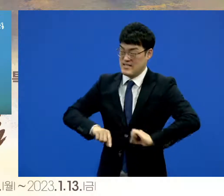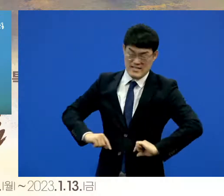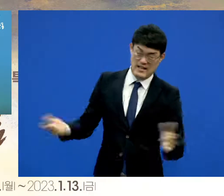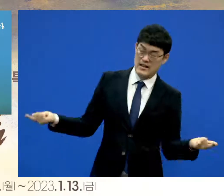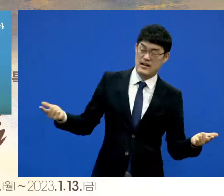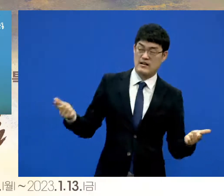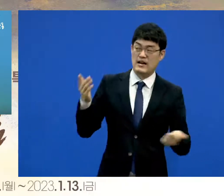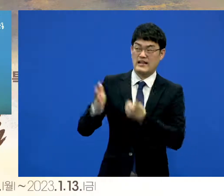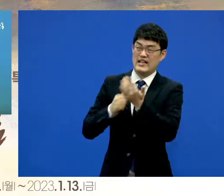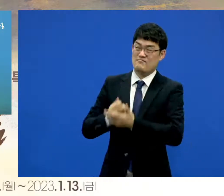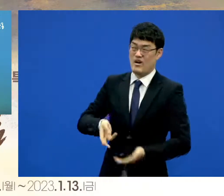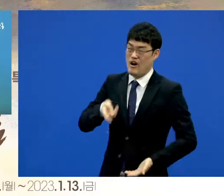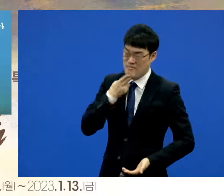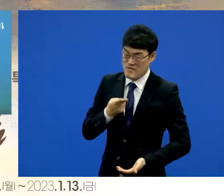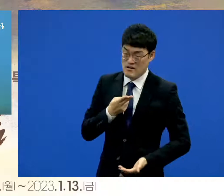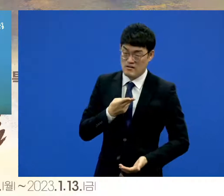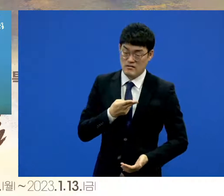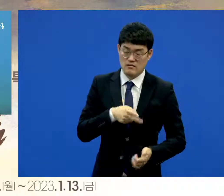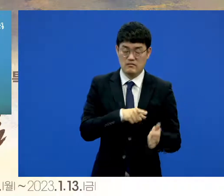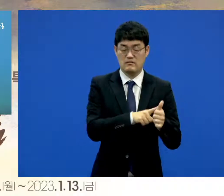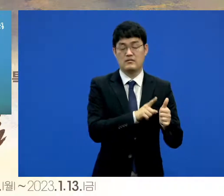그런 최고의 지성을